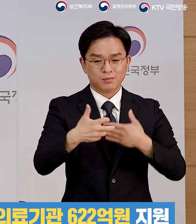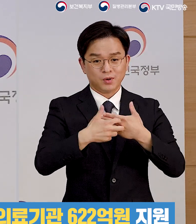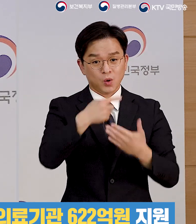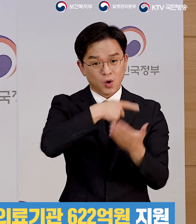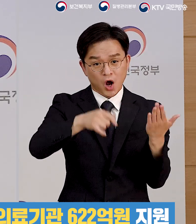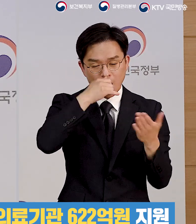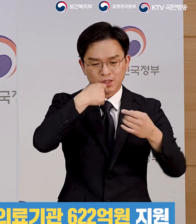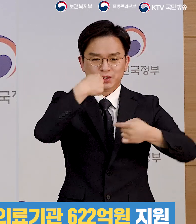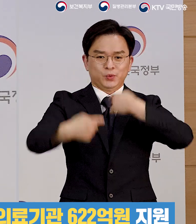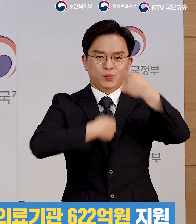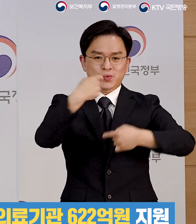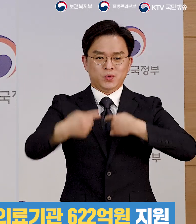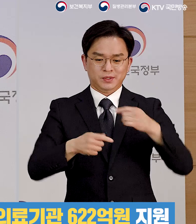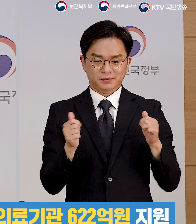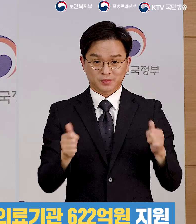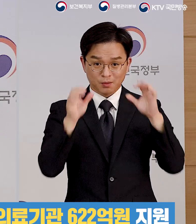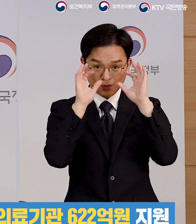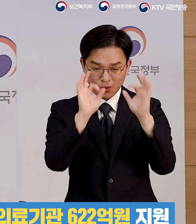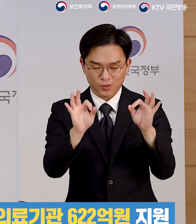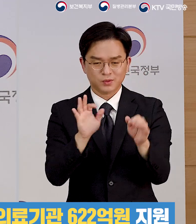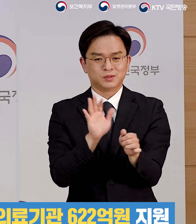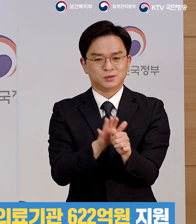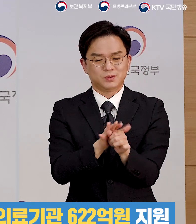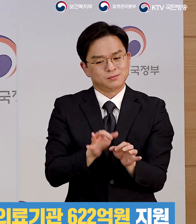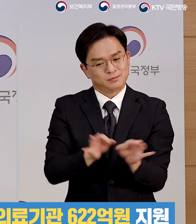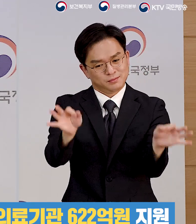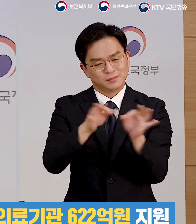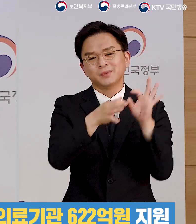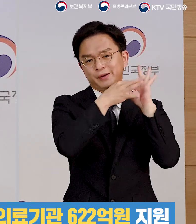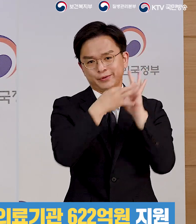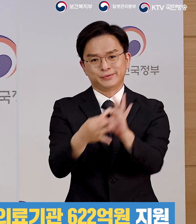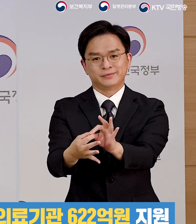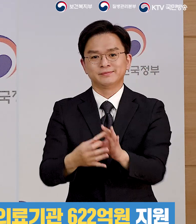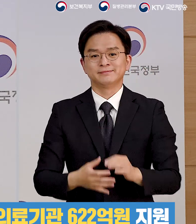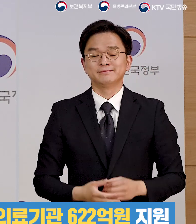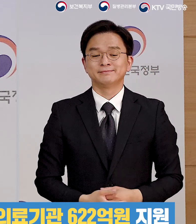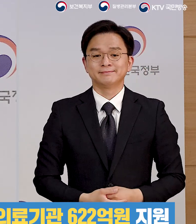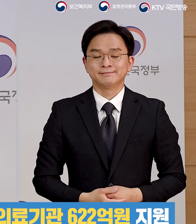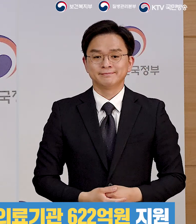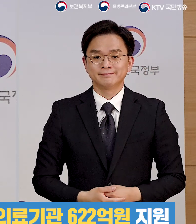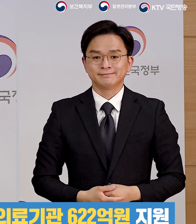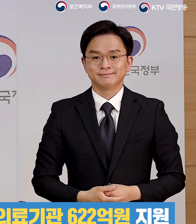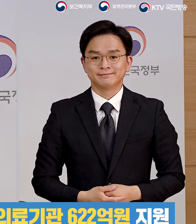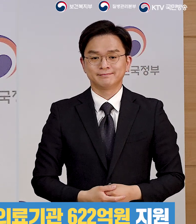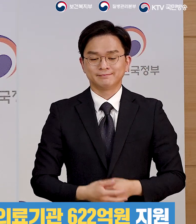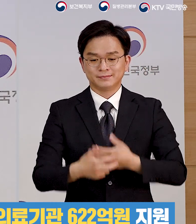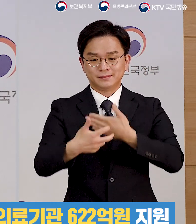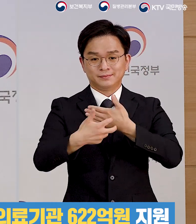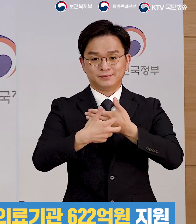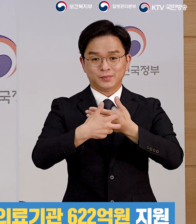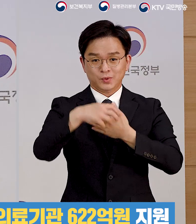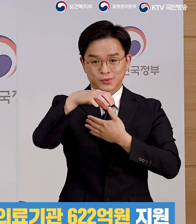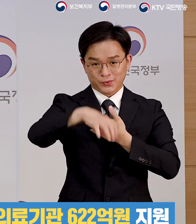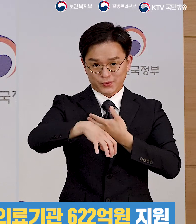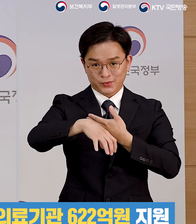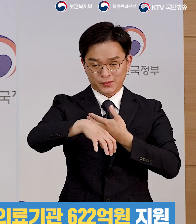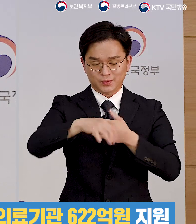2,950억 원이 지원되었으며 앞으로도 신청을 받아 손실보상금을 계속 지급할 것입니다.